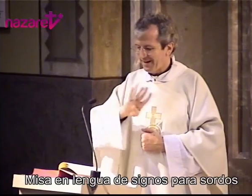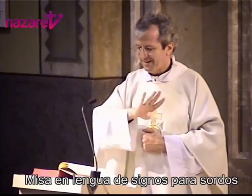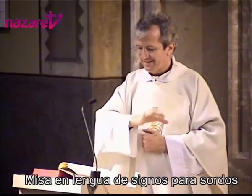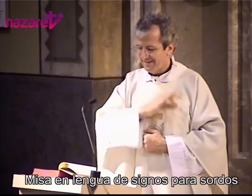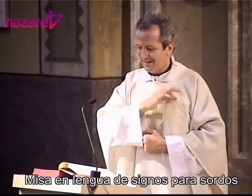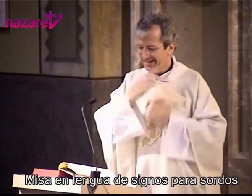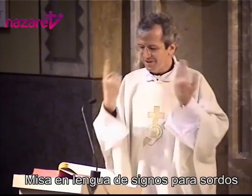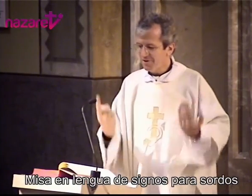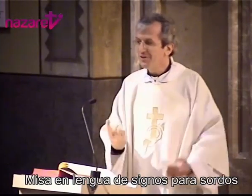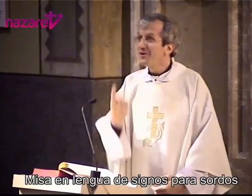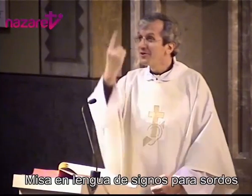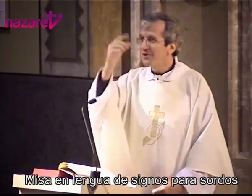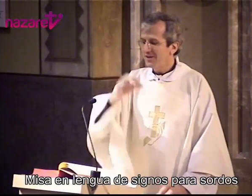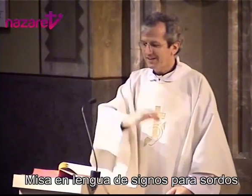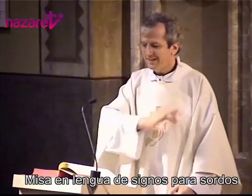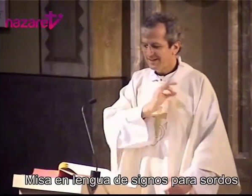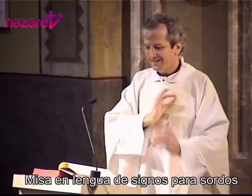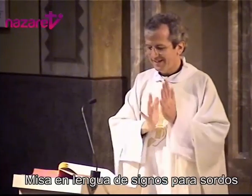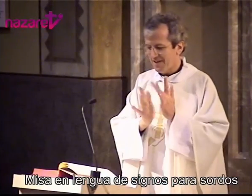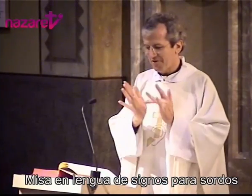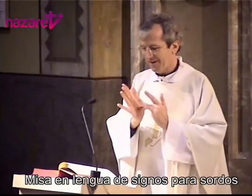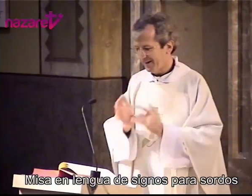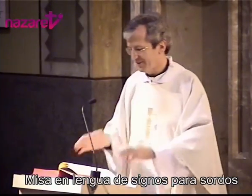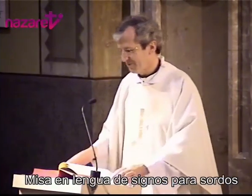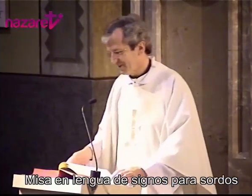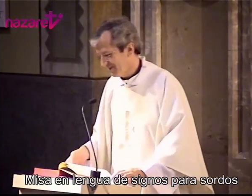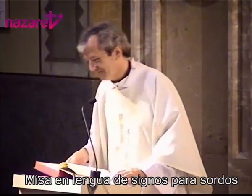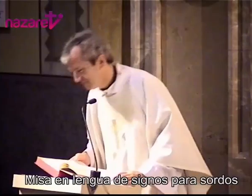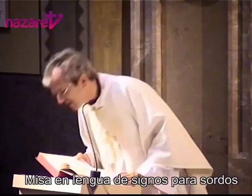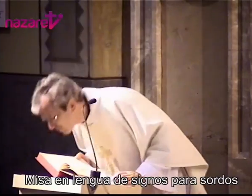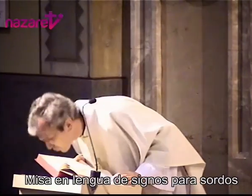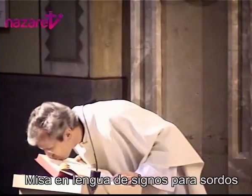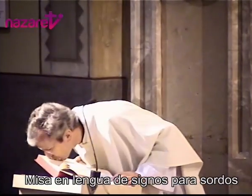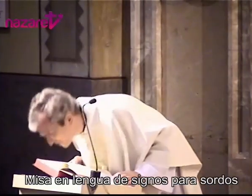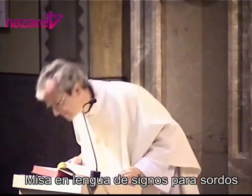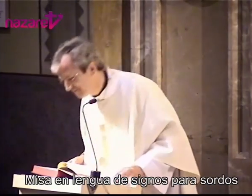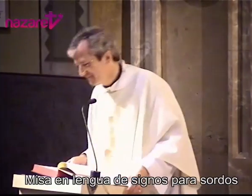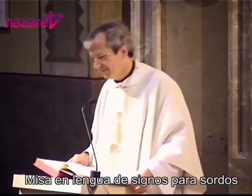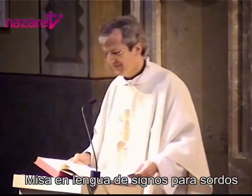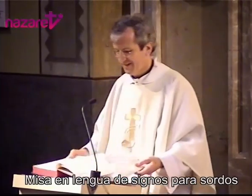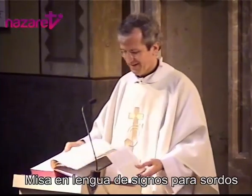Palabra del Señor. Gloria a ti, Señor Jesús.